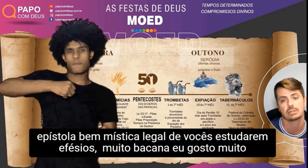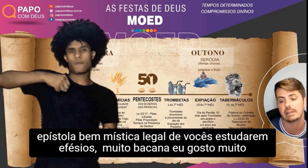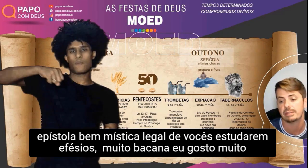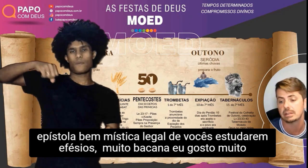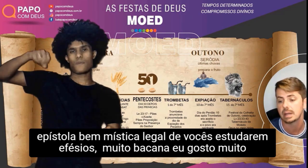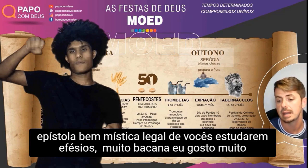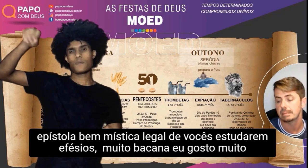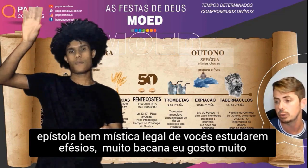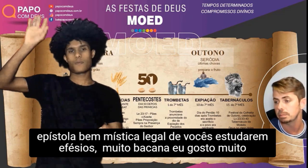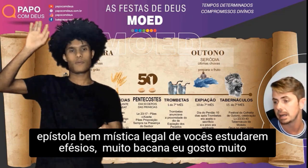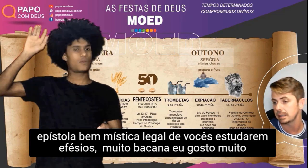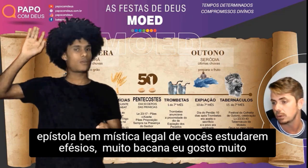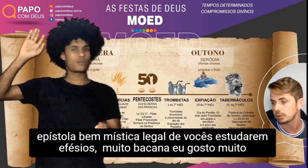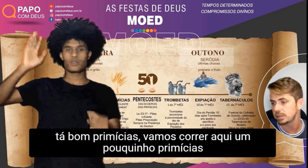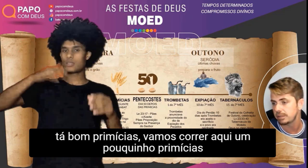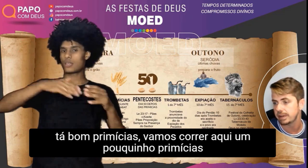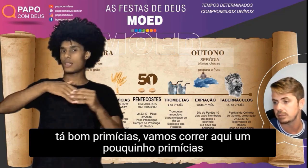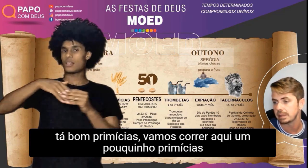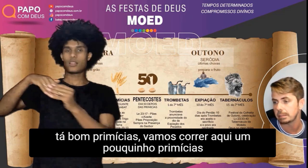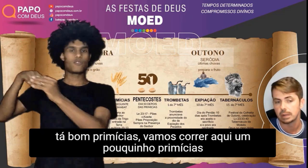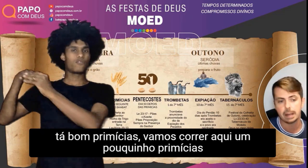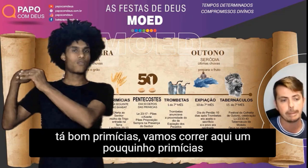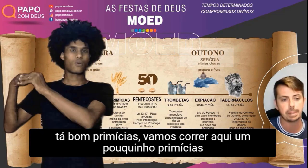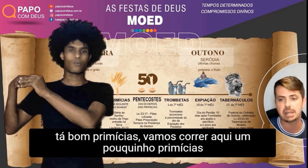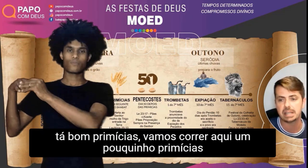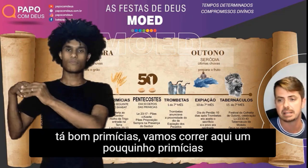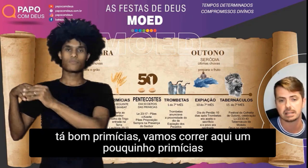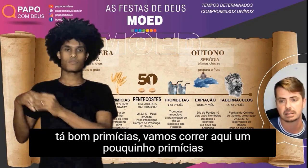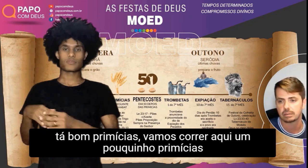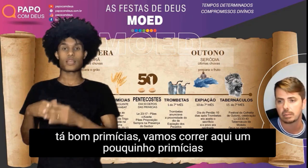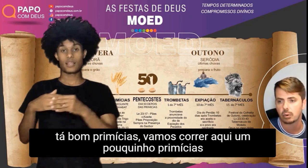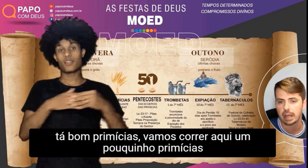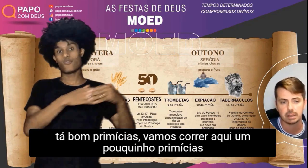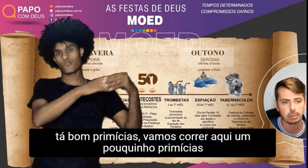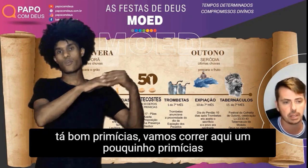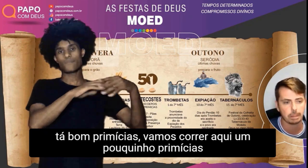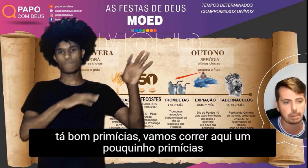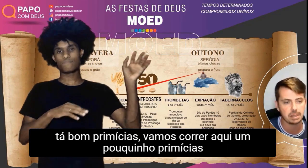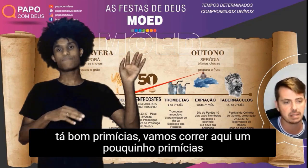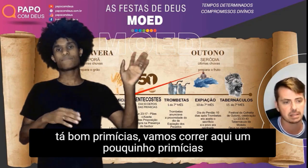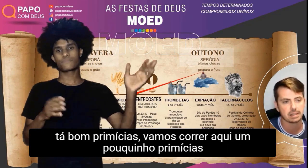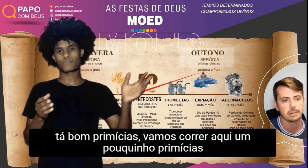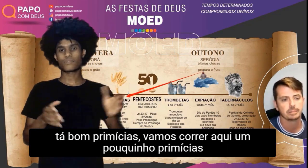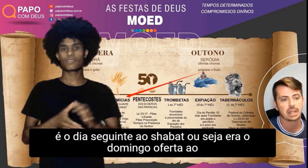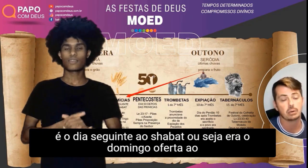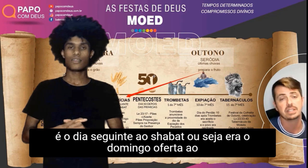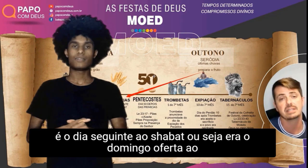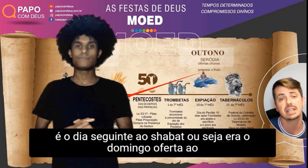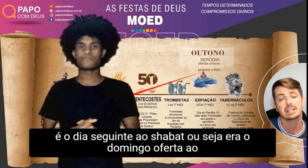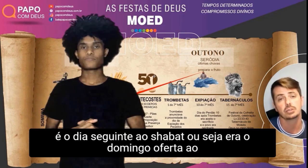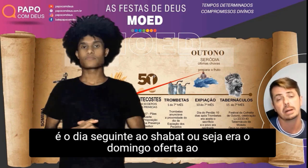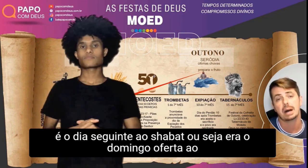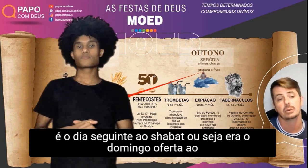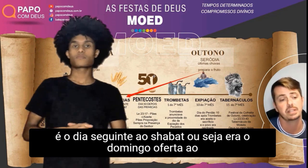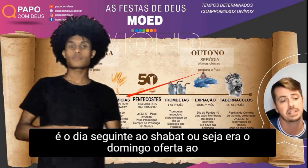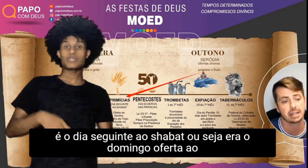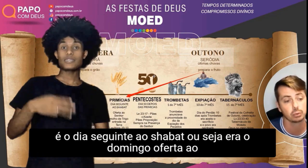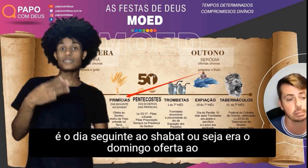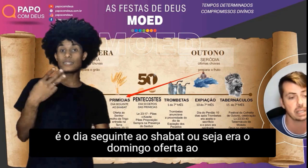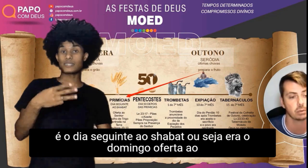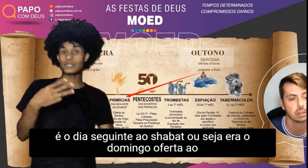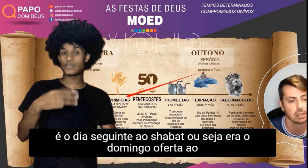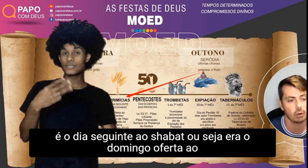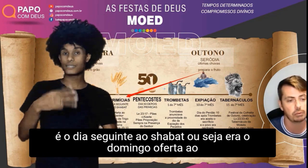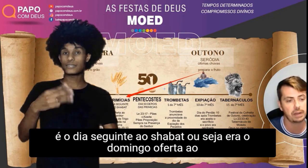legal de você estudar Efésios, muito bacana, eu gosto muito de Efésios, tá bom? Primícias, vamos correr aqui um pouquinho, ó. Primícias. É o dia seguinte ao Shabá, ou seja,